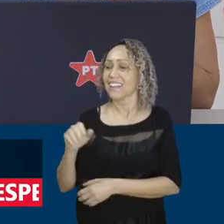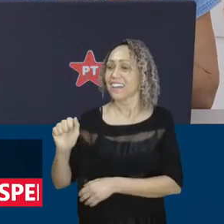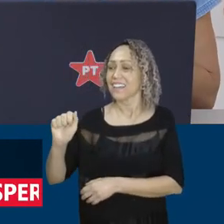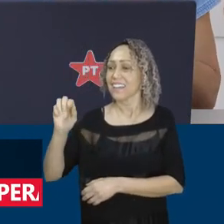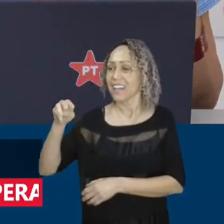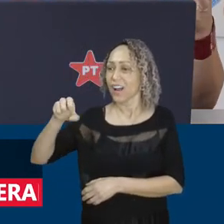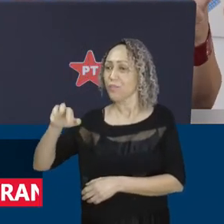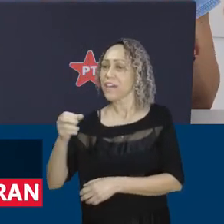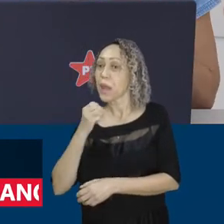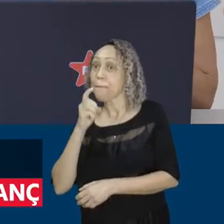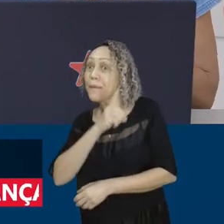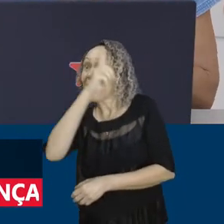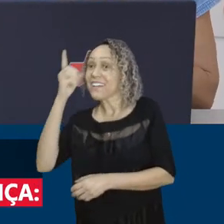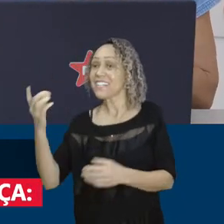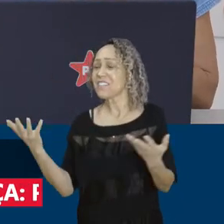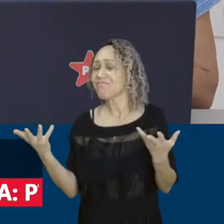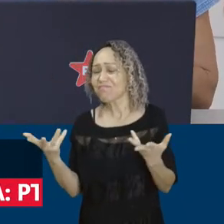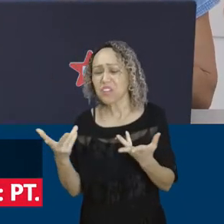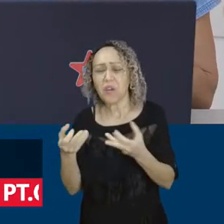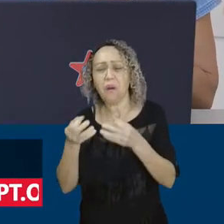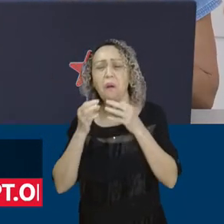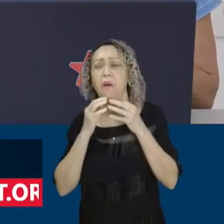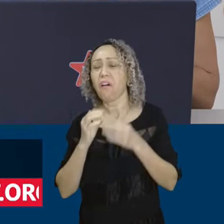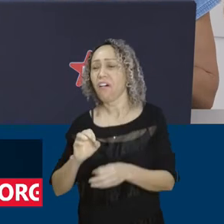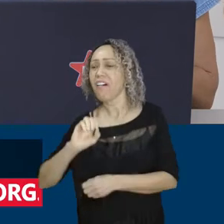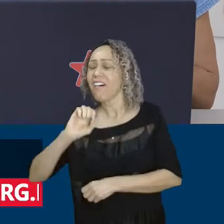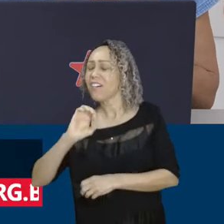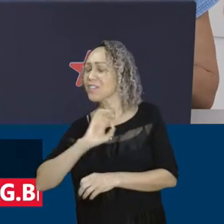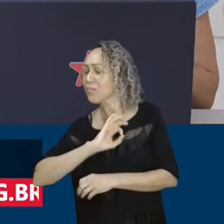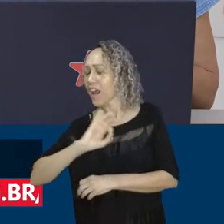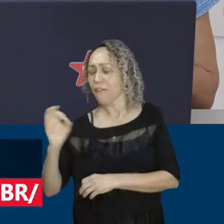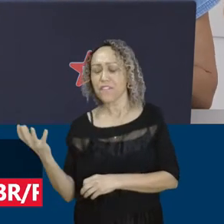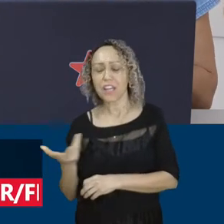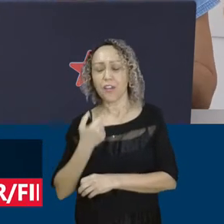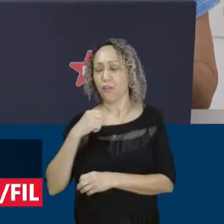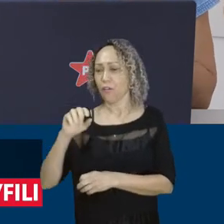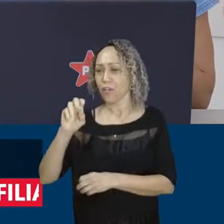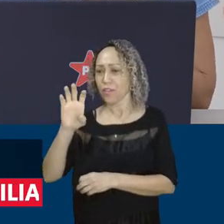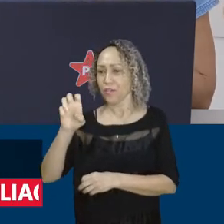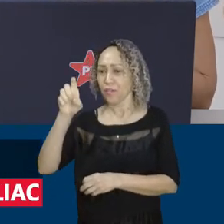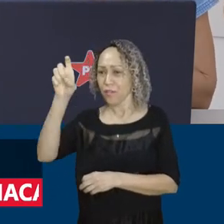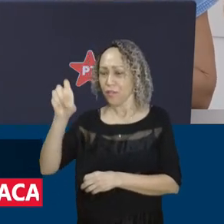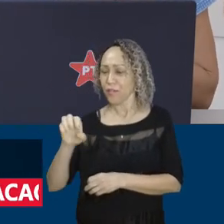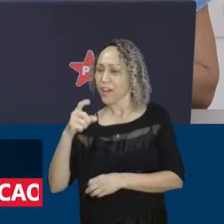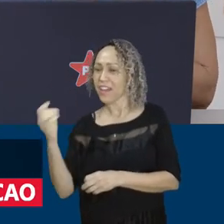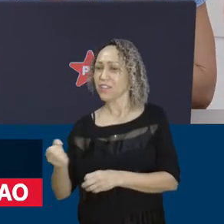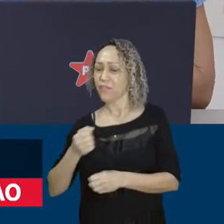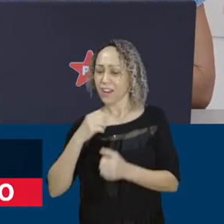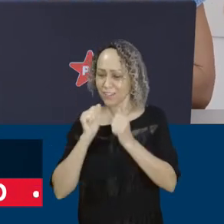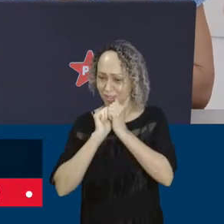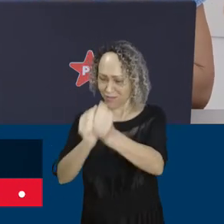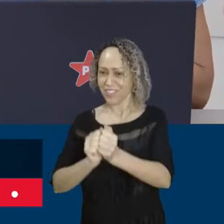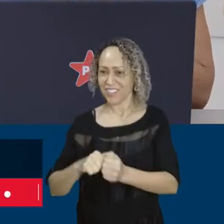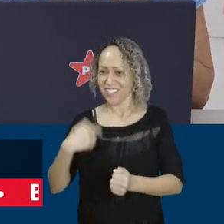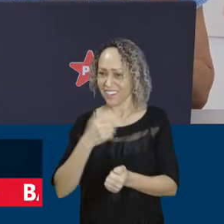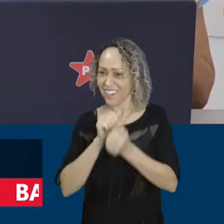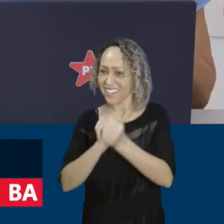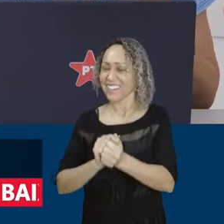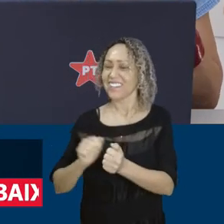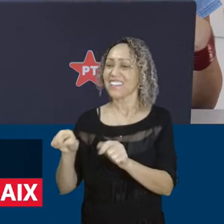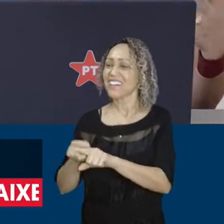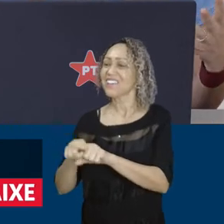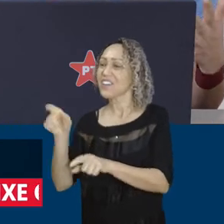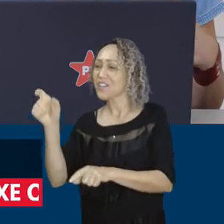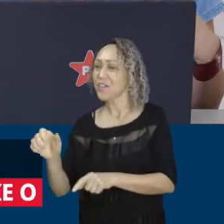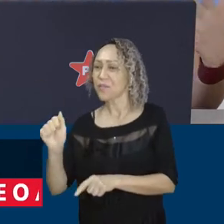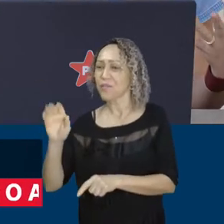dá bom dia, que ótimo. Valdo Nóbrega, o Edson Teixeira diz, estamos junto. O Alberto Quiron